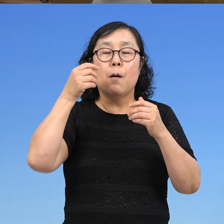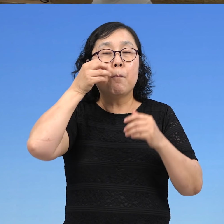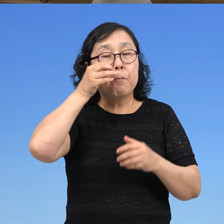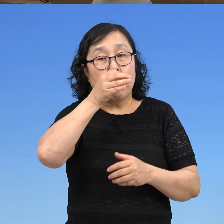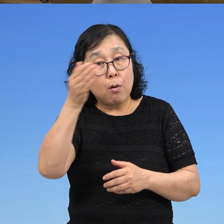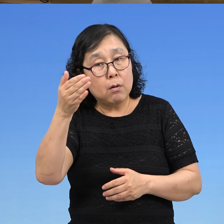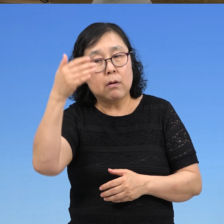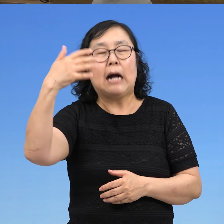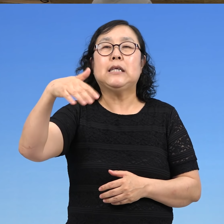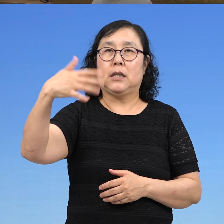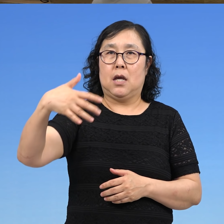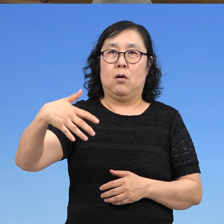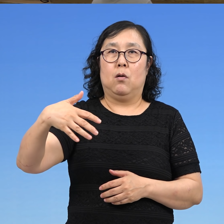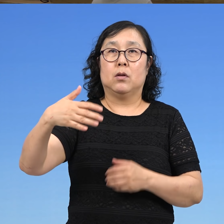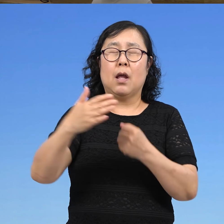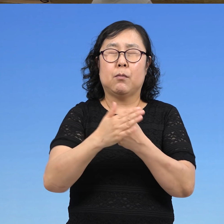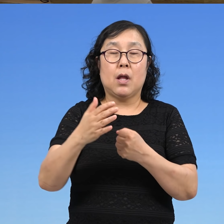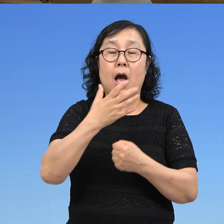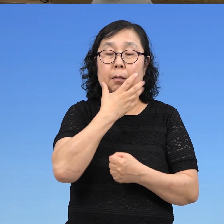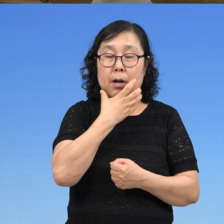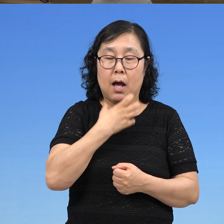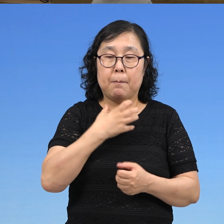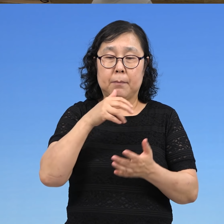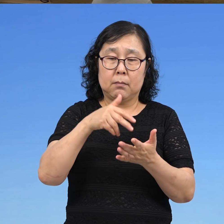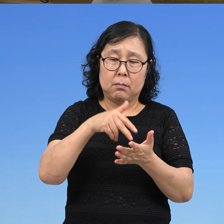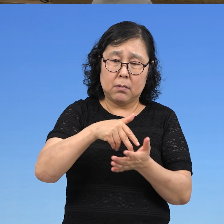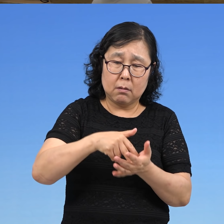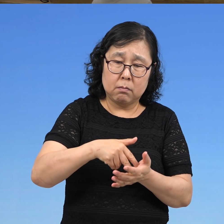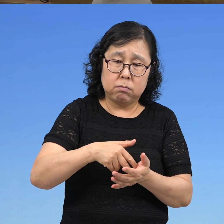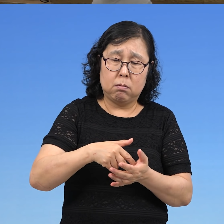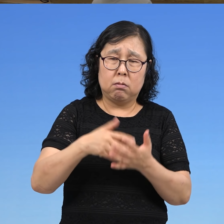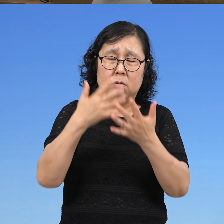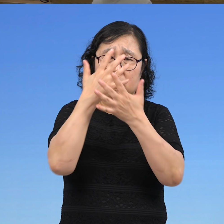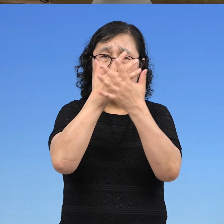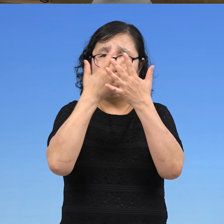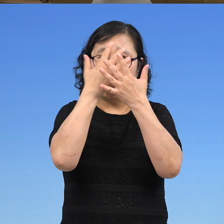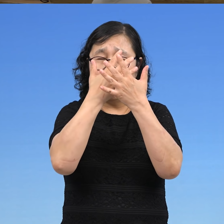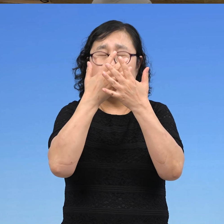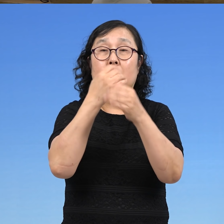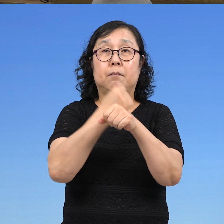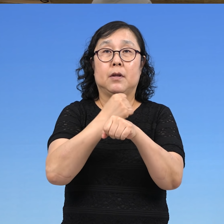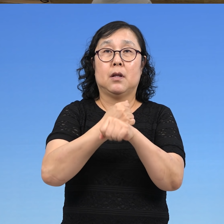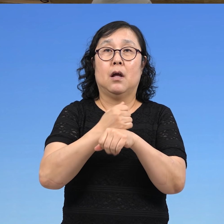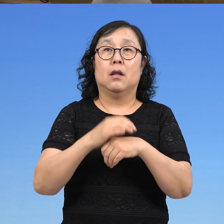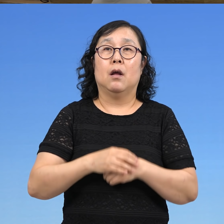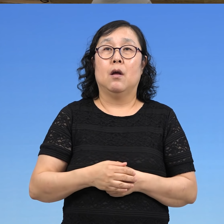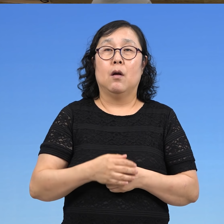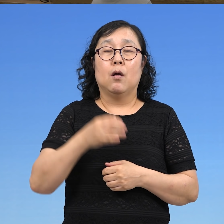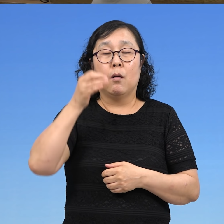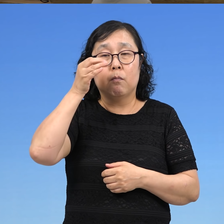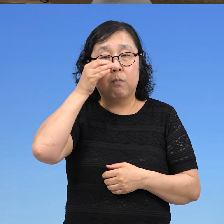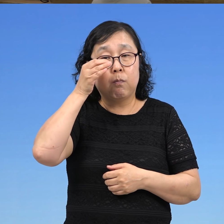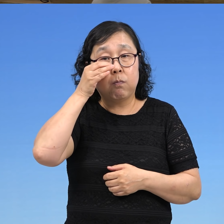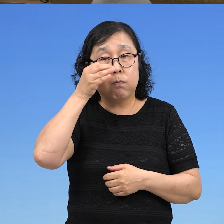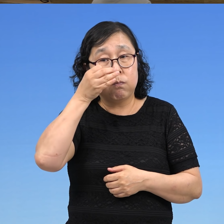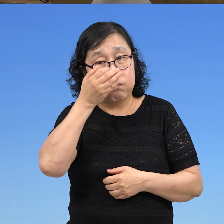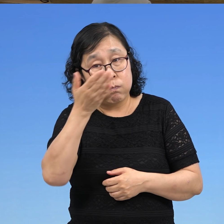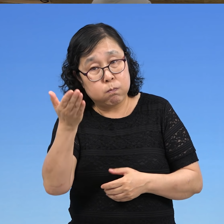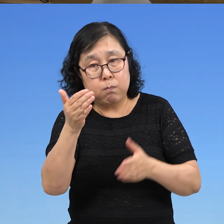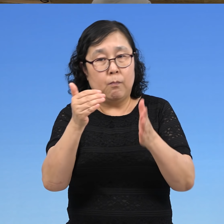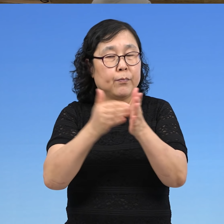입장에서 이 얼마나 막막한 이야기입니까 너에게 보여줄 땅이 아니에요